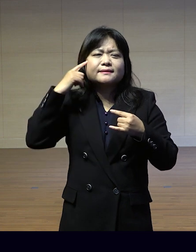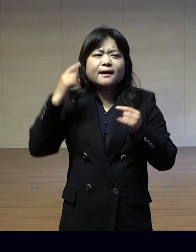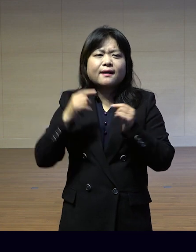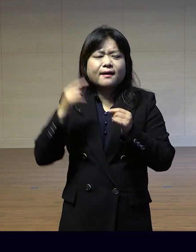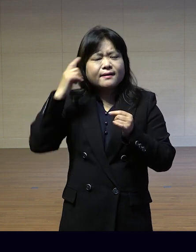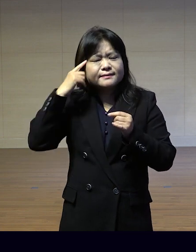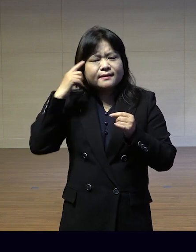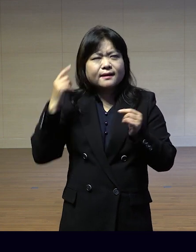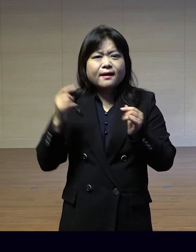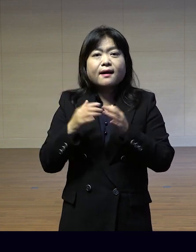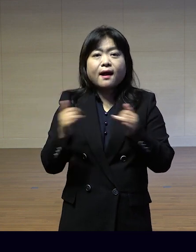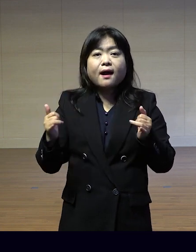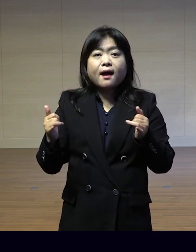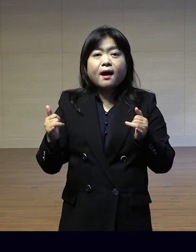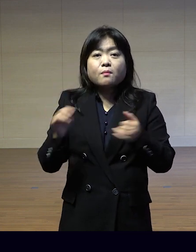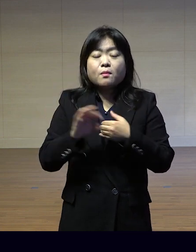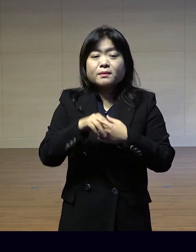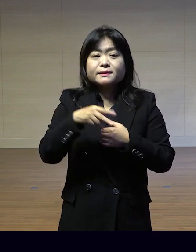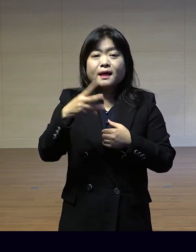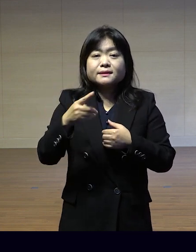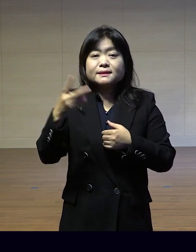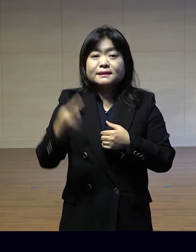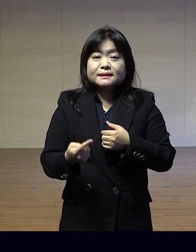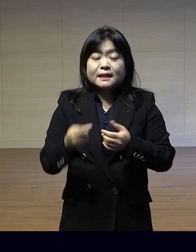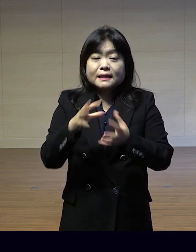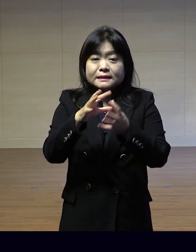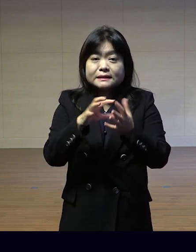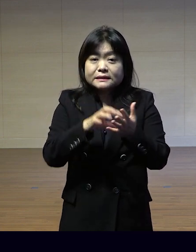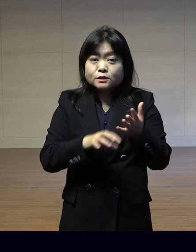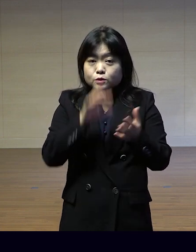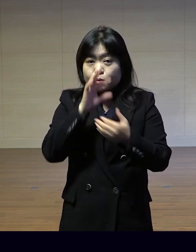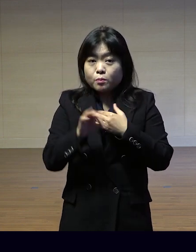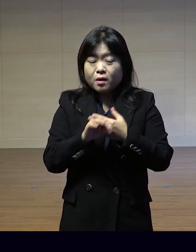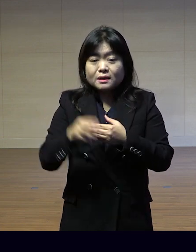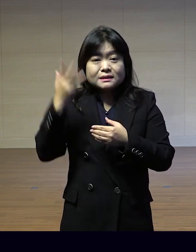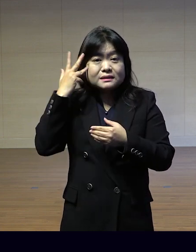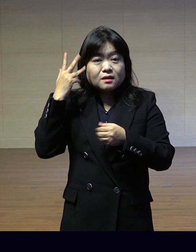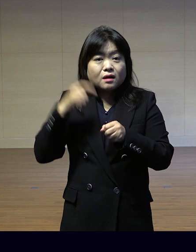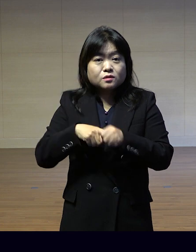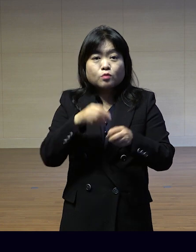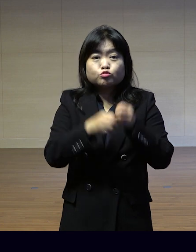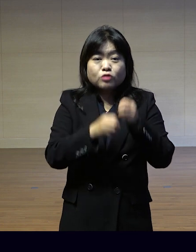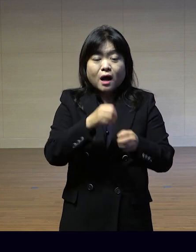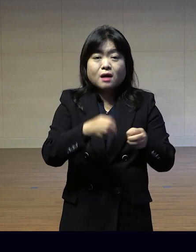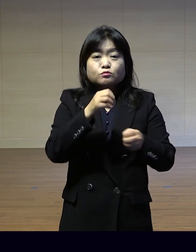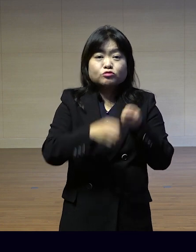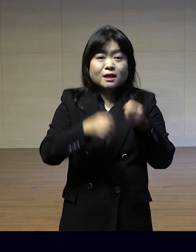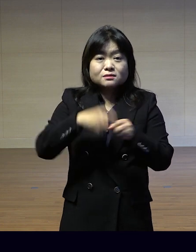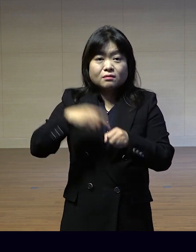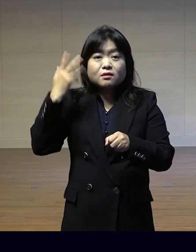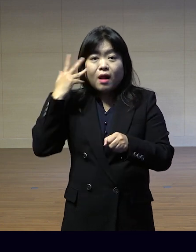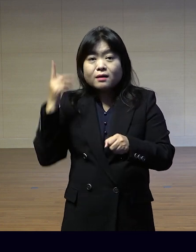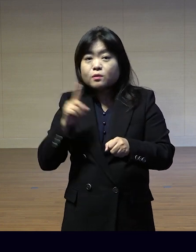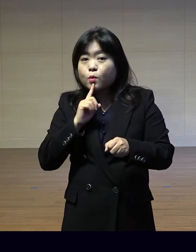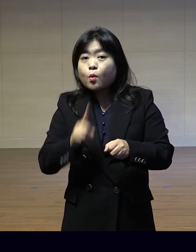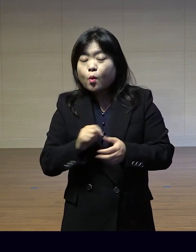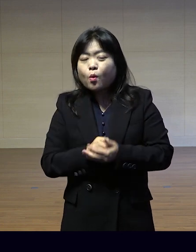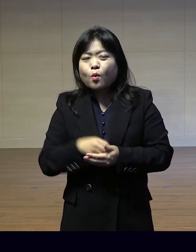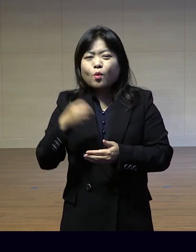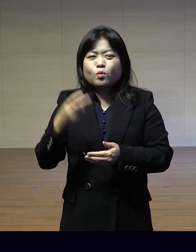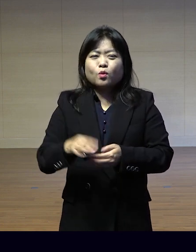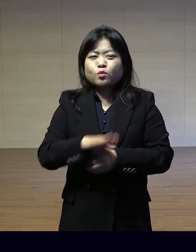많이 하지 않습니까? 사르트르의 글만 보더라도 철학적 문학적 철학이고 마침